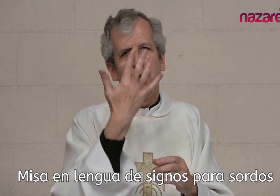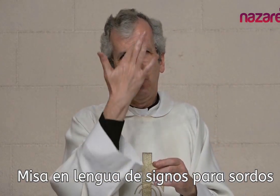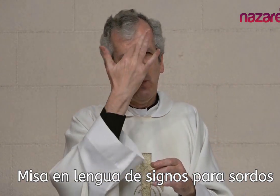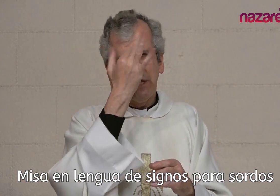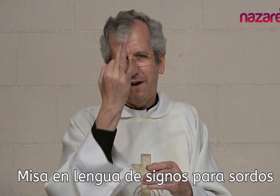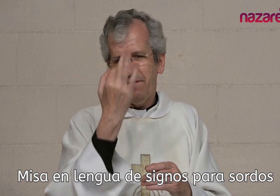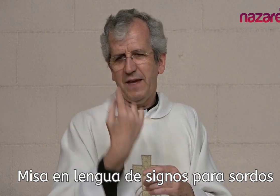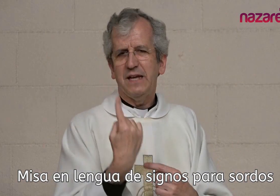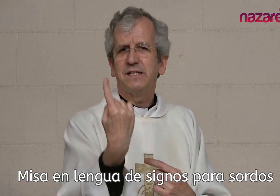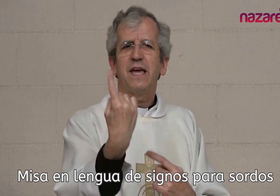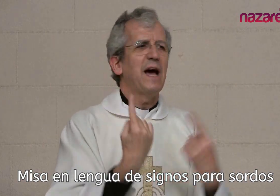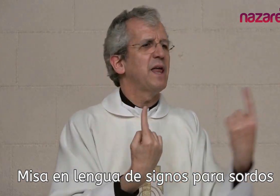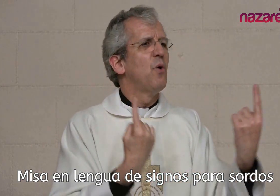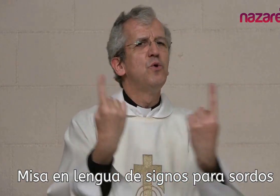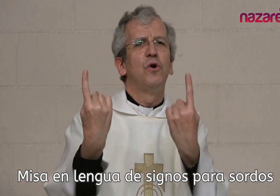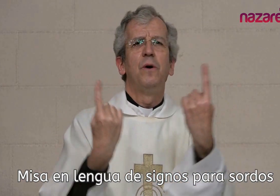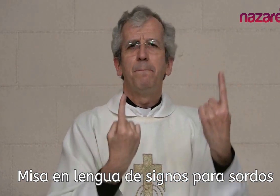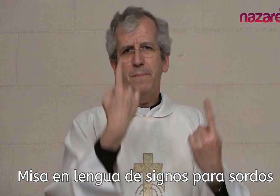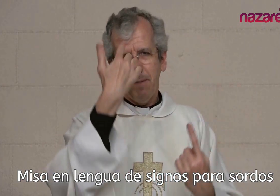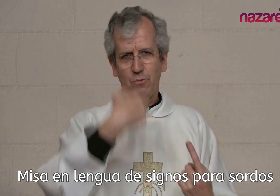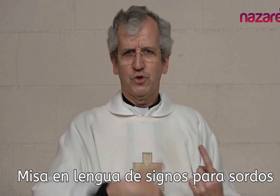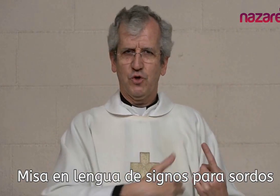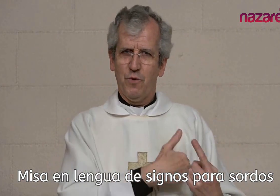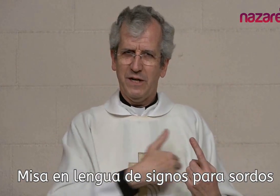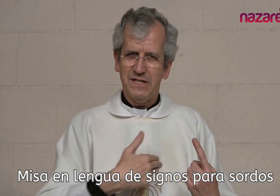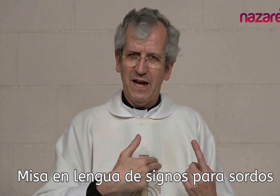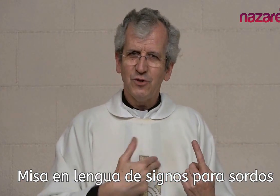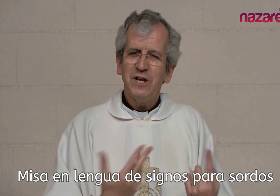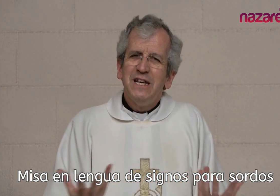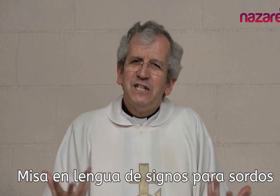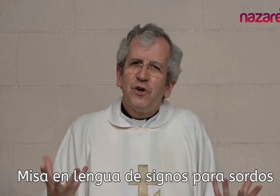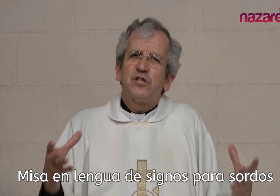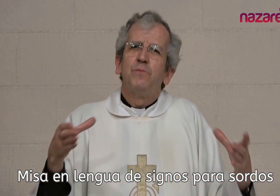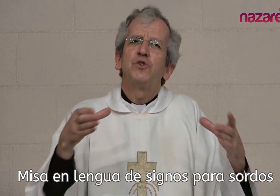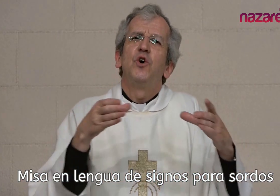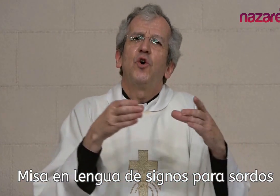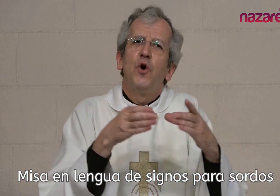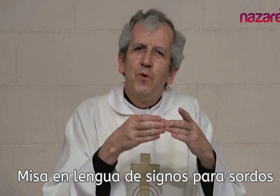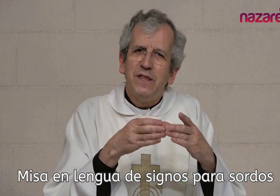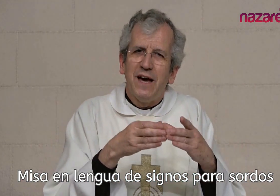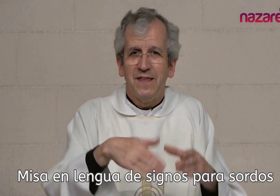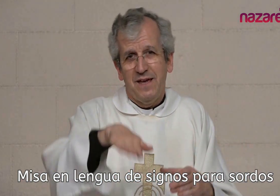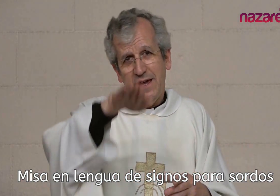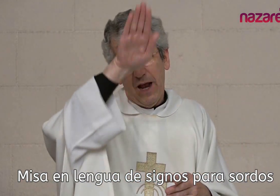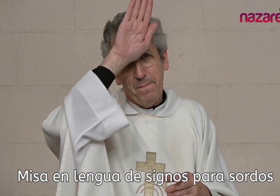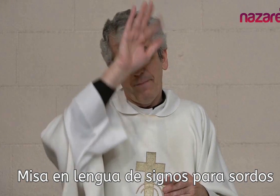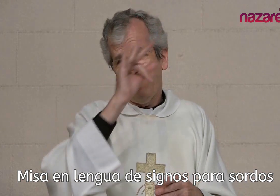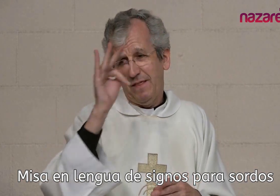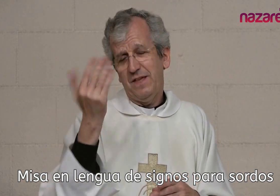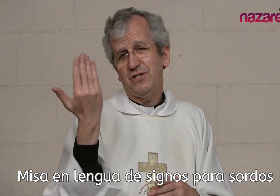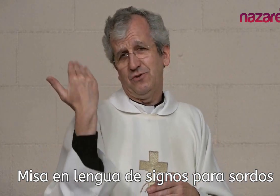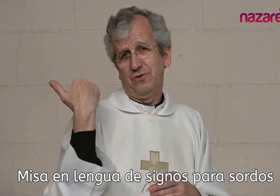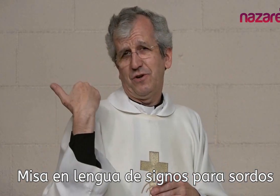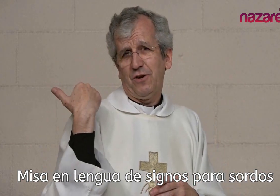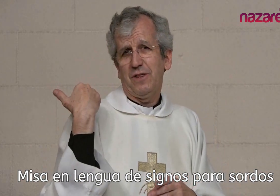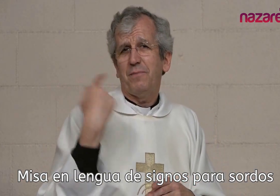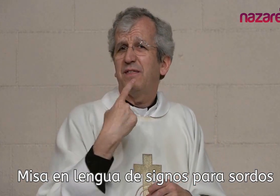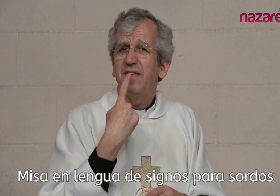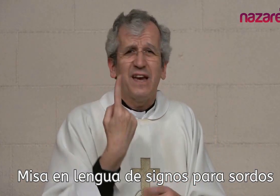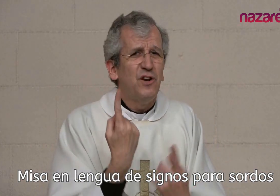solo nuestra fe es que cada uno vivamos como cristianos, sino que somos comunidad. El Papa Francisco nos lo recordaba y decía que